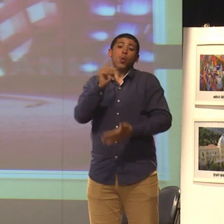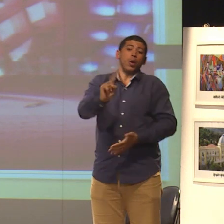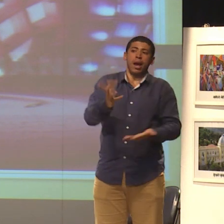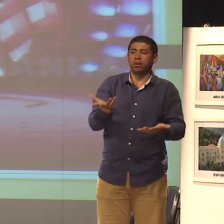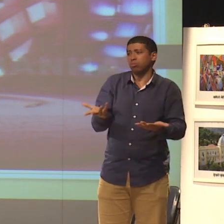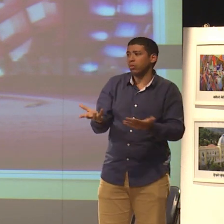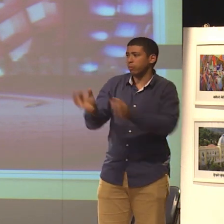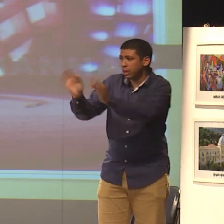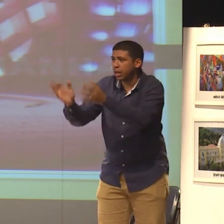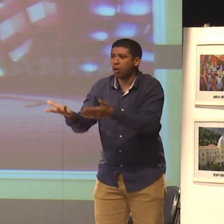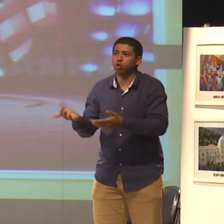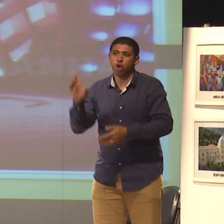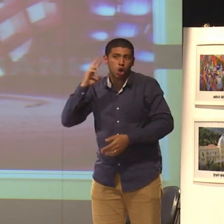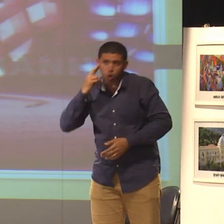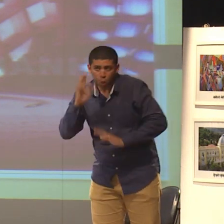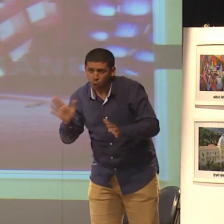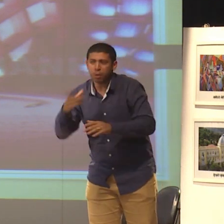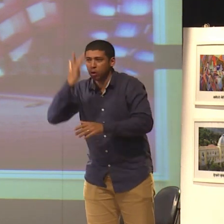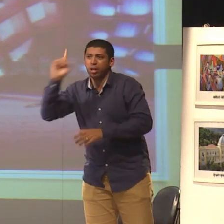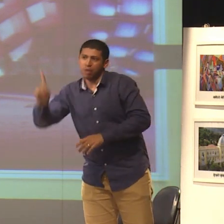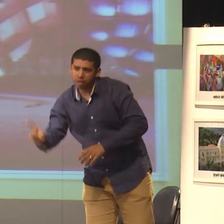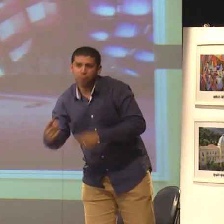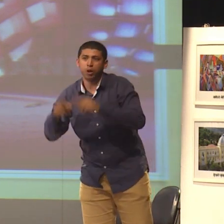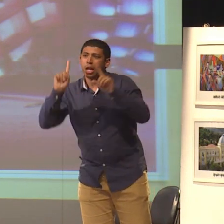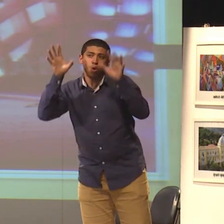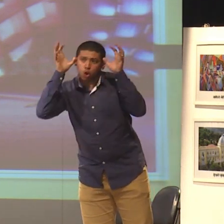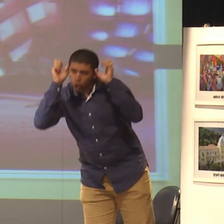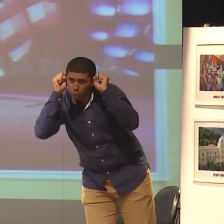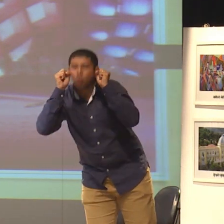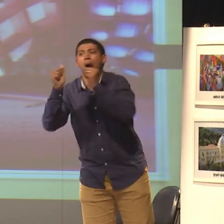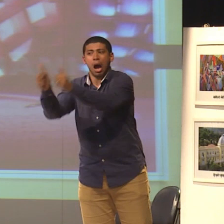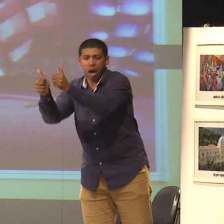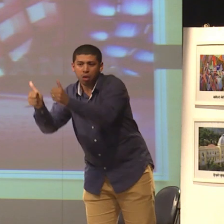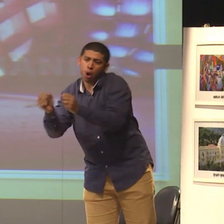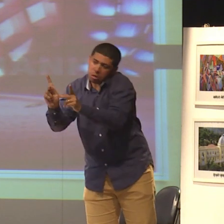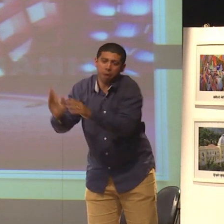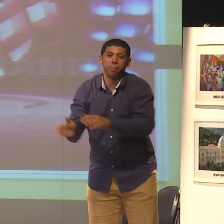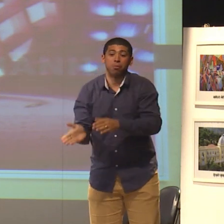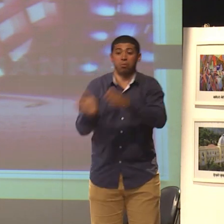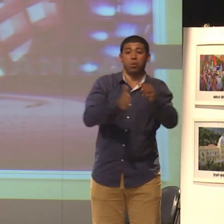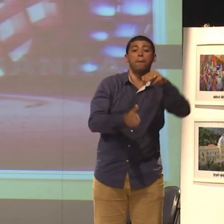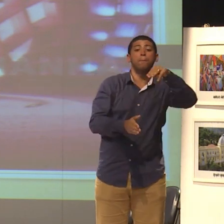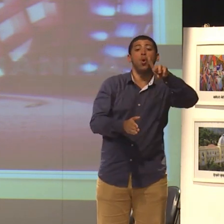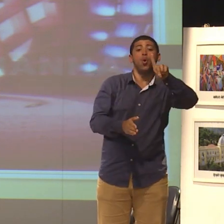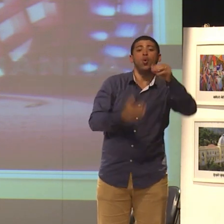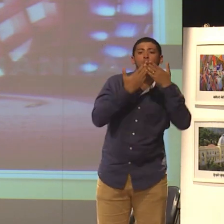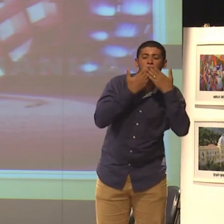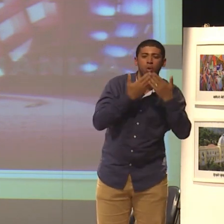está errado, não é isso, porque as pessoas não conhecem, está certo, a pessoa é porque não escuta, que são deficientes, que não escutam, ok. Então,